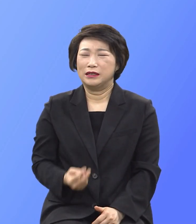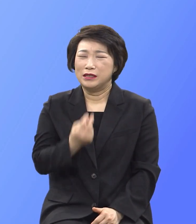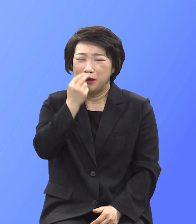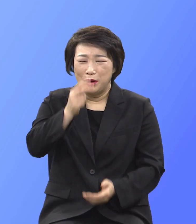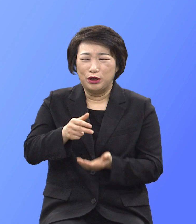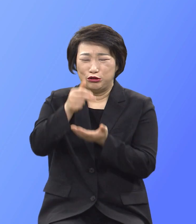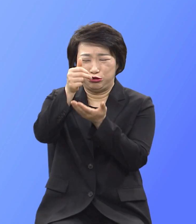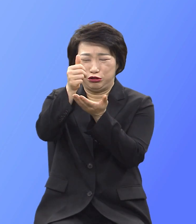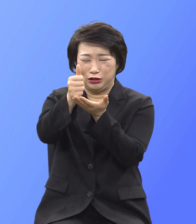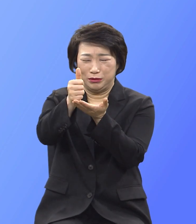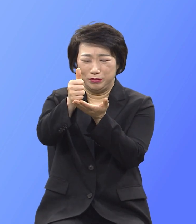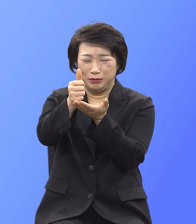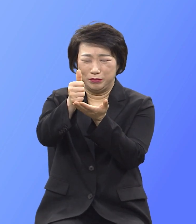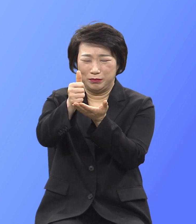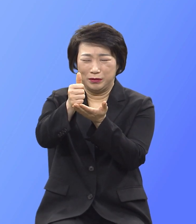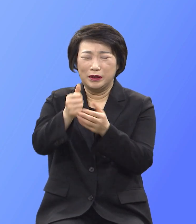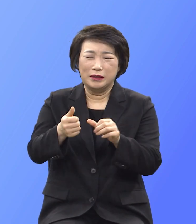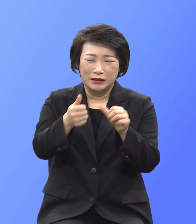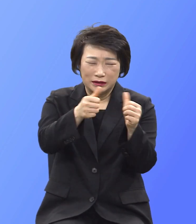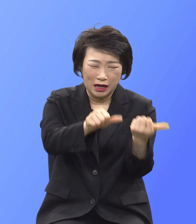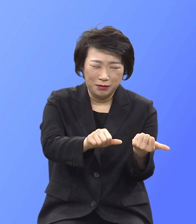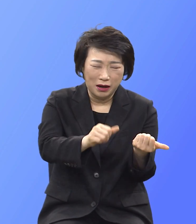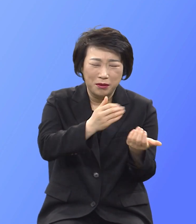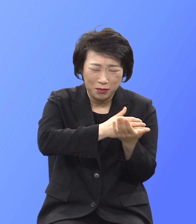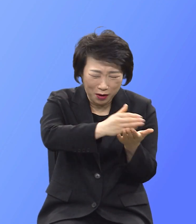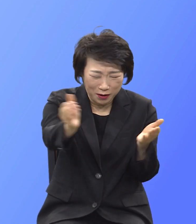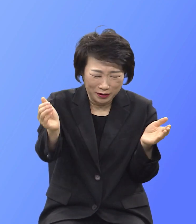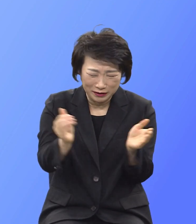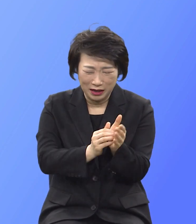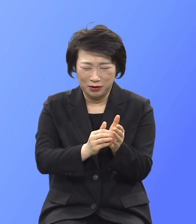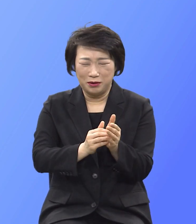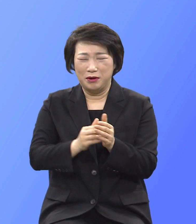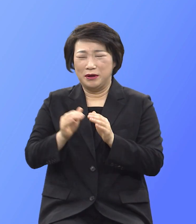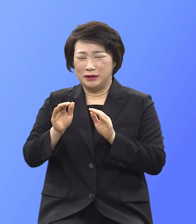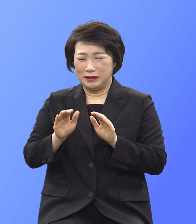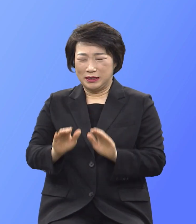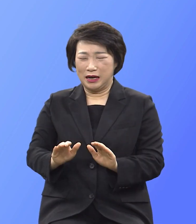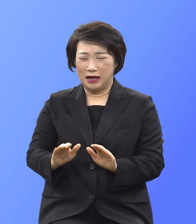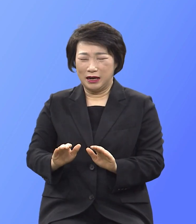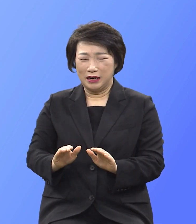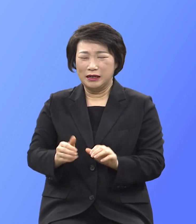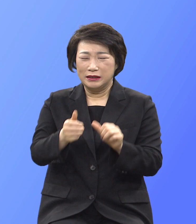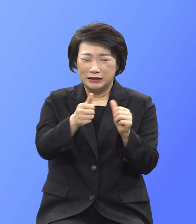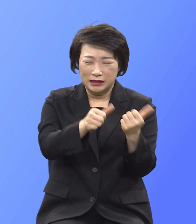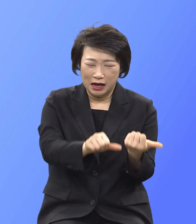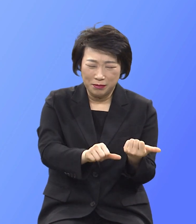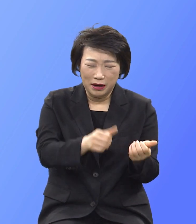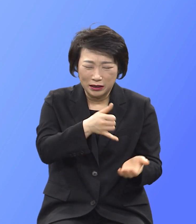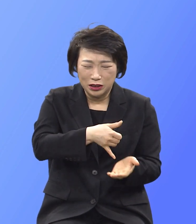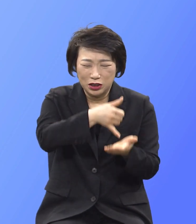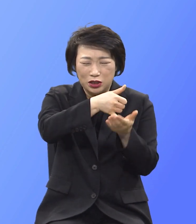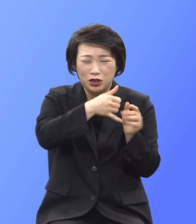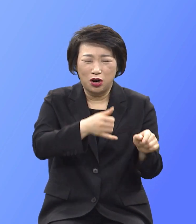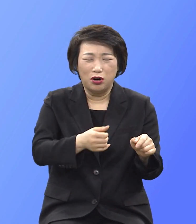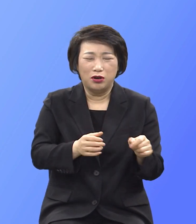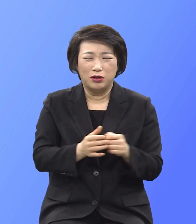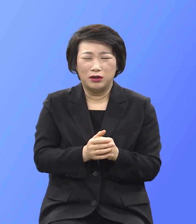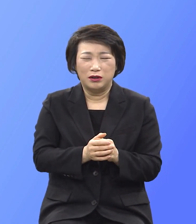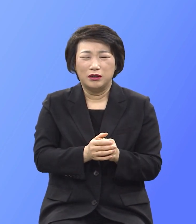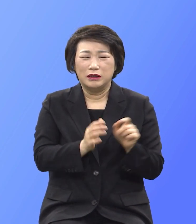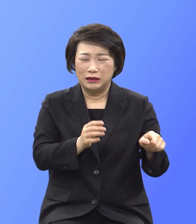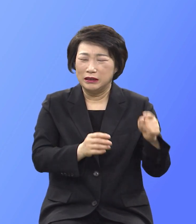생명의 주님, 사망을 몰아내시옵시고 사망의 인격체인 생명